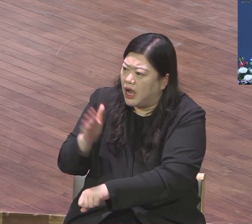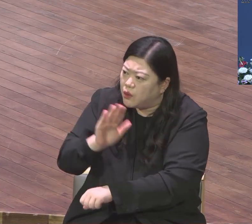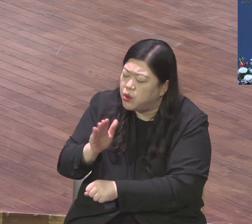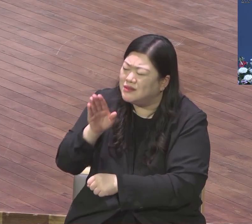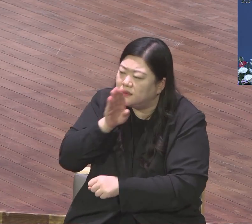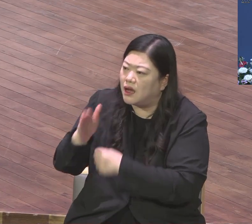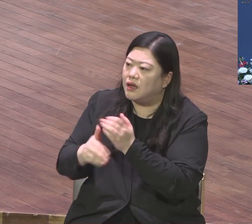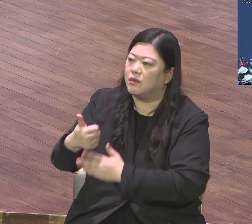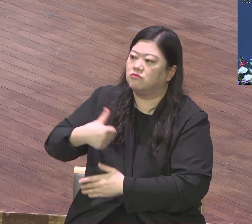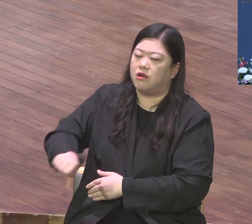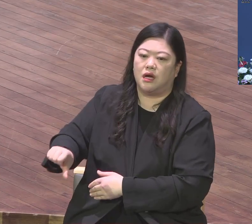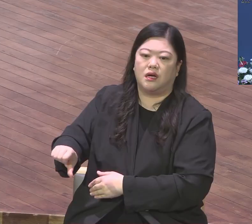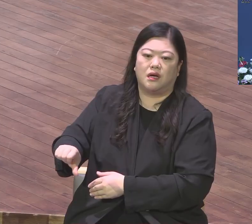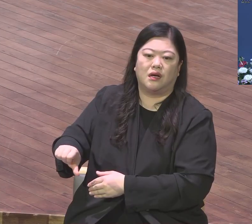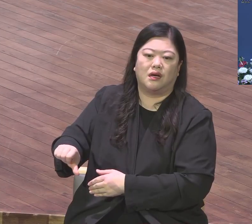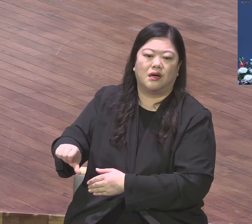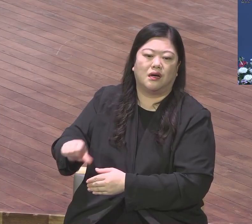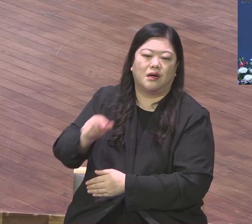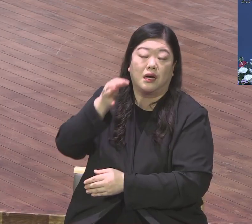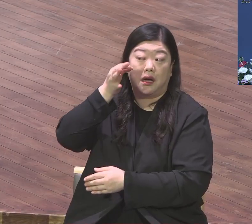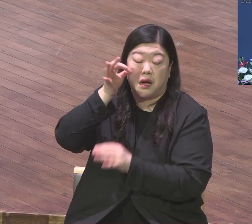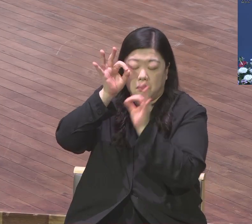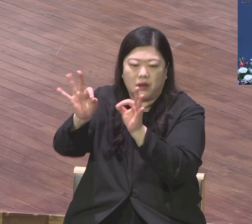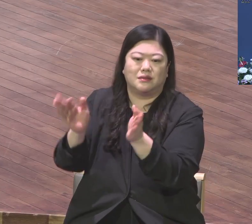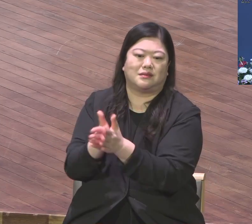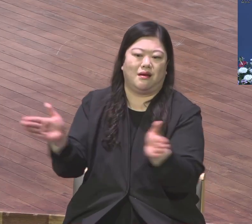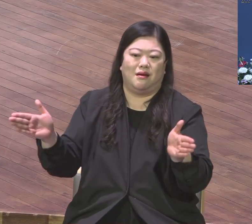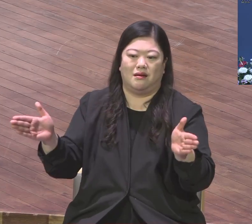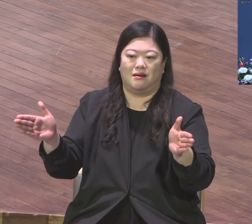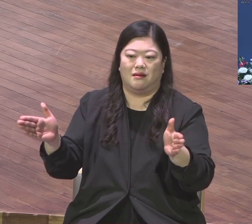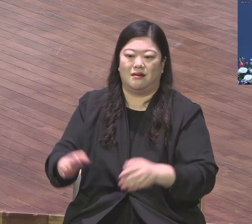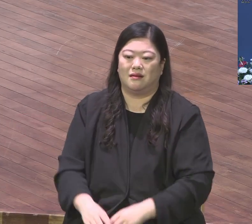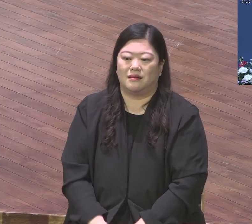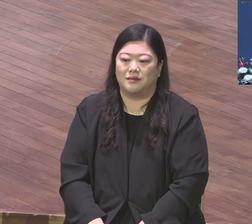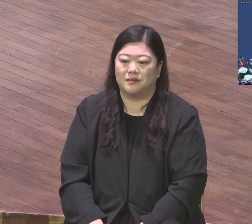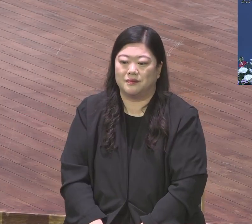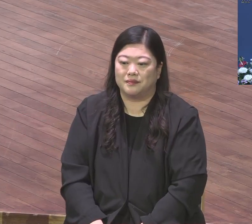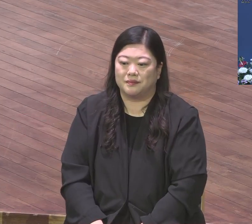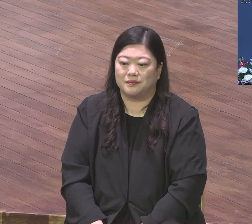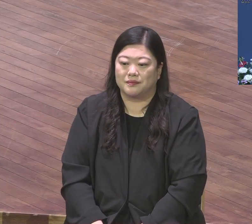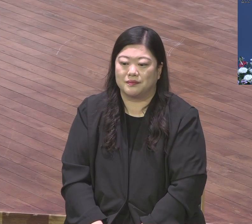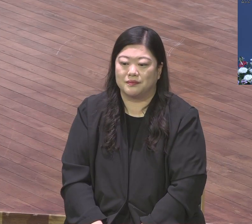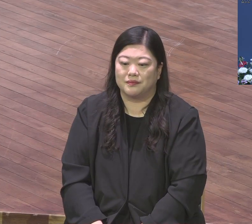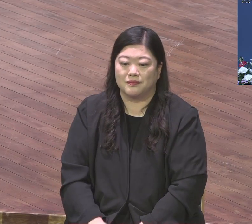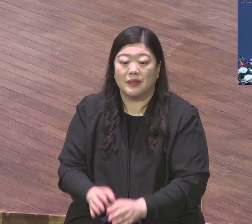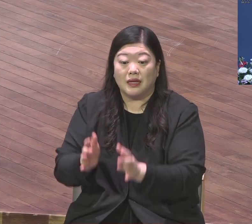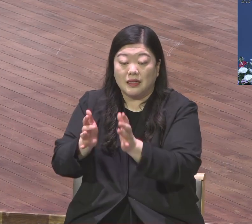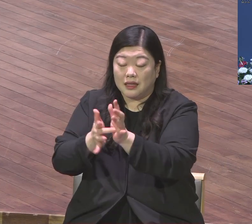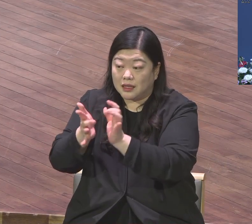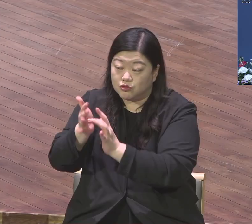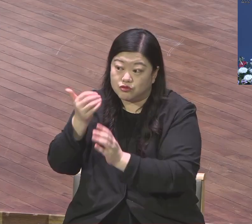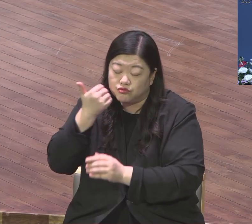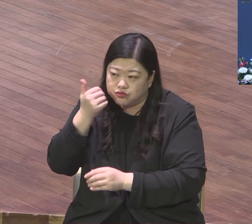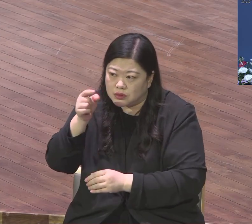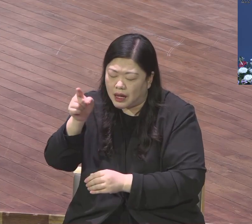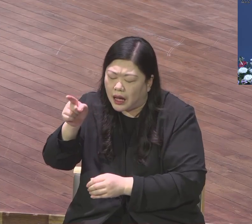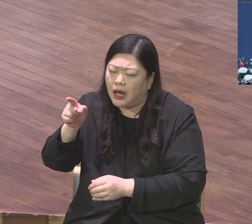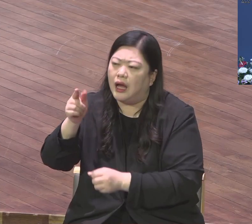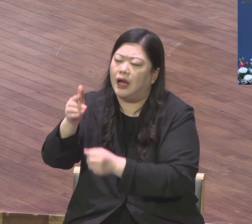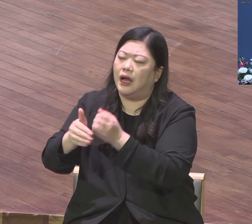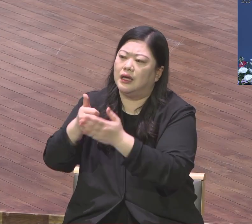여는 그런 사건이었습니다. 그런데 우리는 여기서 한 걸음 더 나아가서 그것이